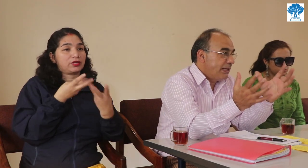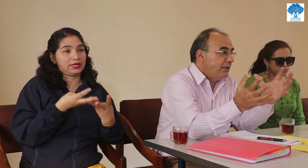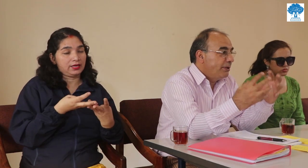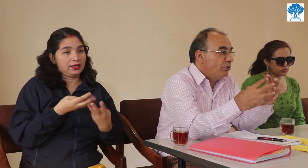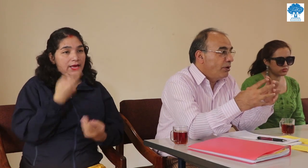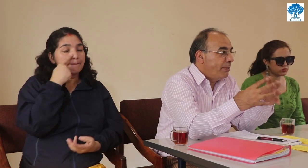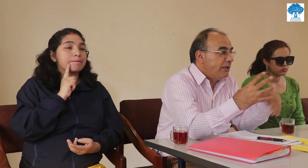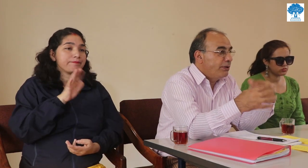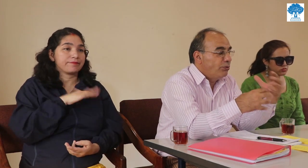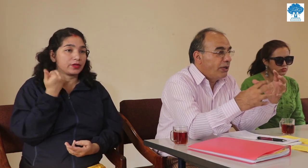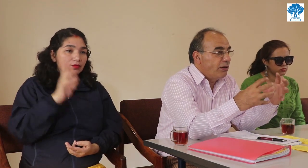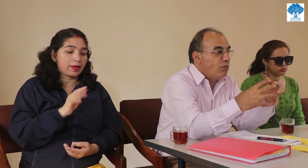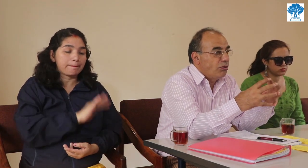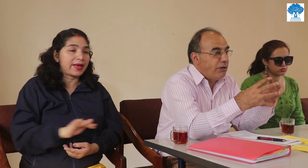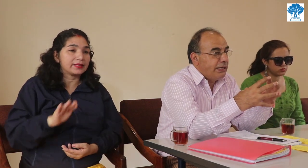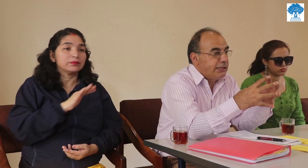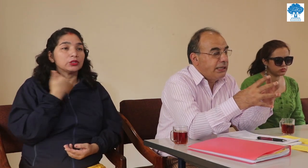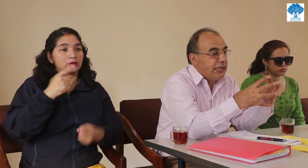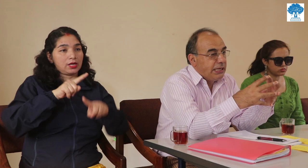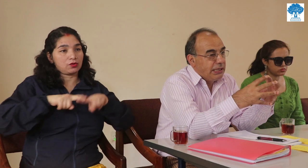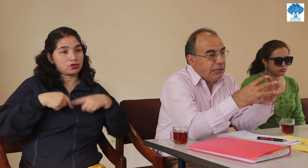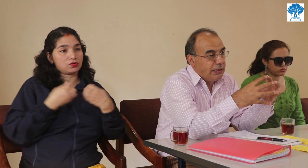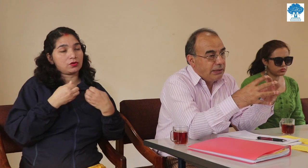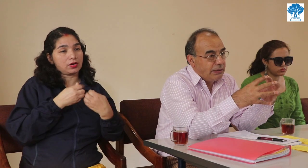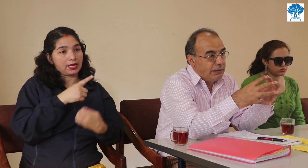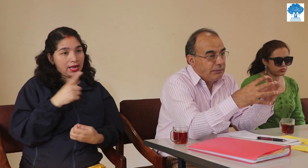हुनाले मातृ मृत्यु र बाल मृत्युलाई घटाउनको लागि चाहिँ